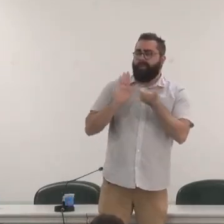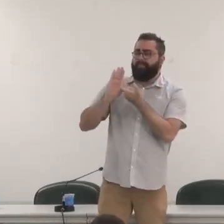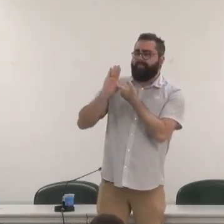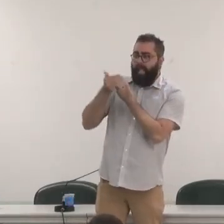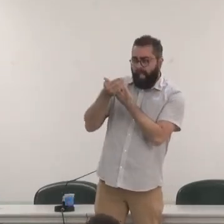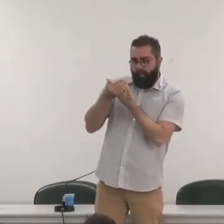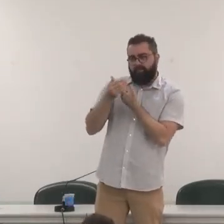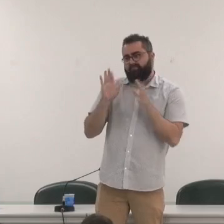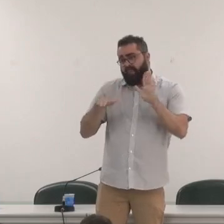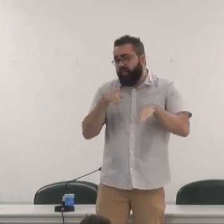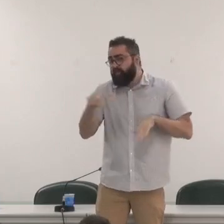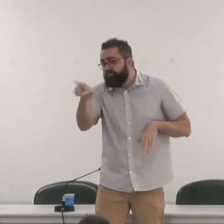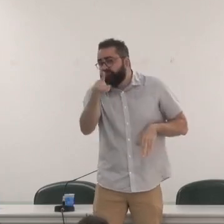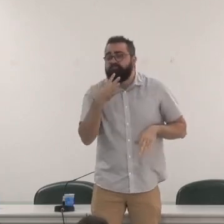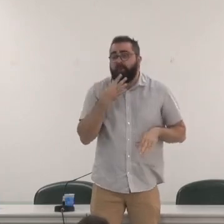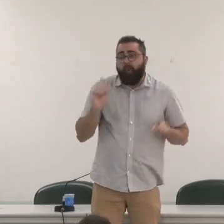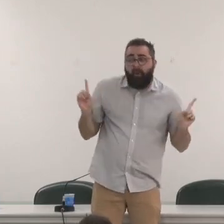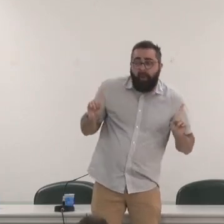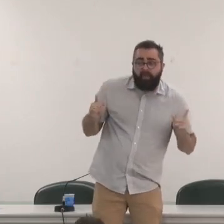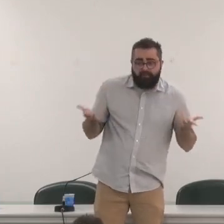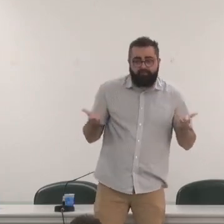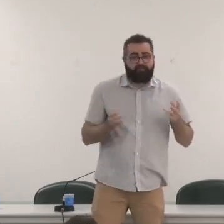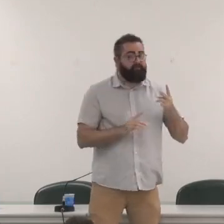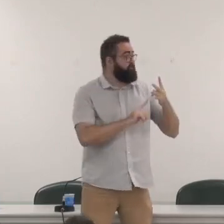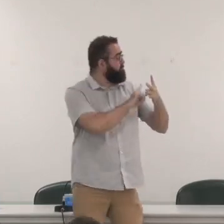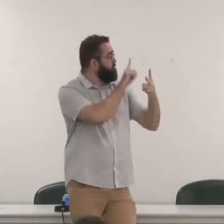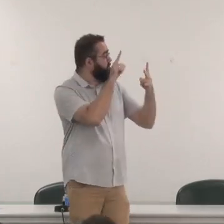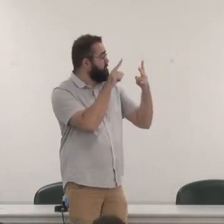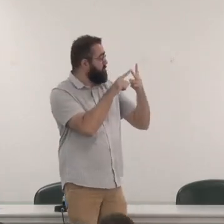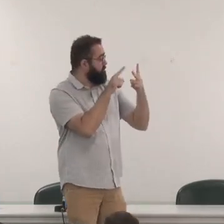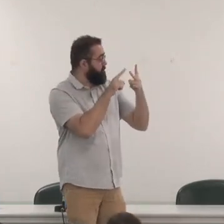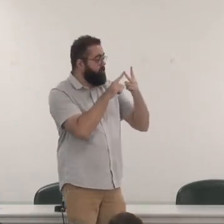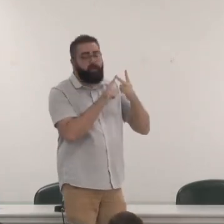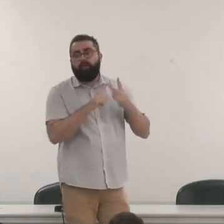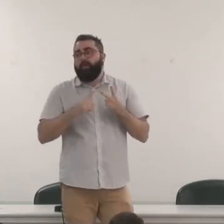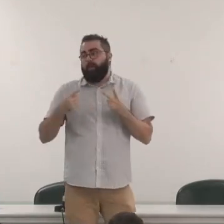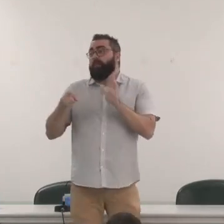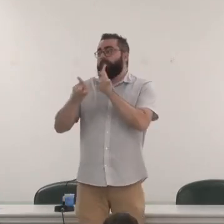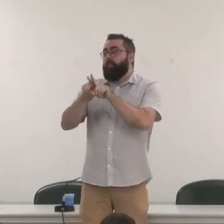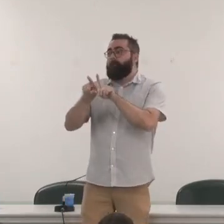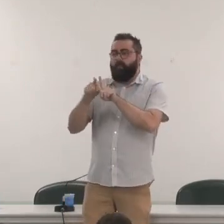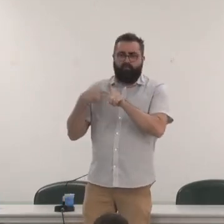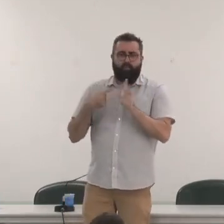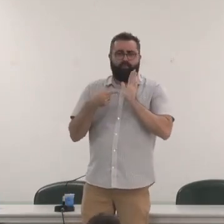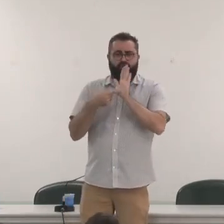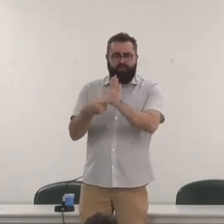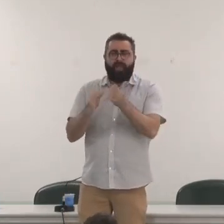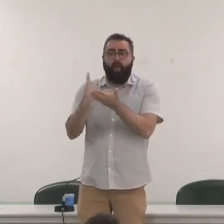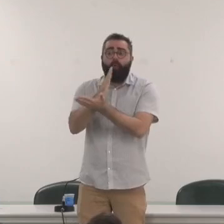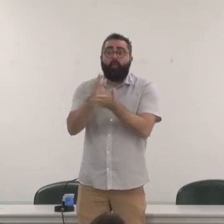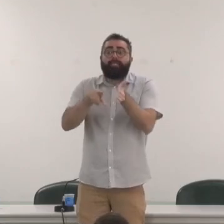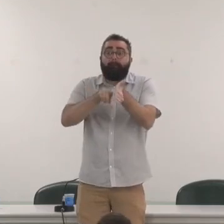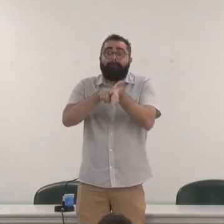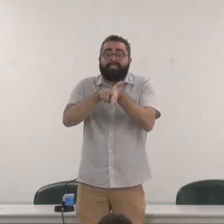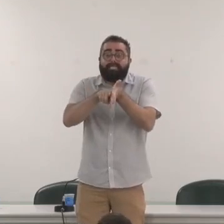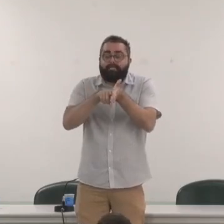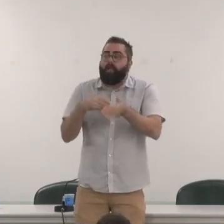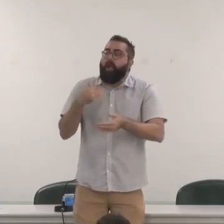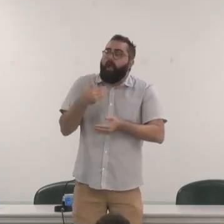conceitos o conceito de língua de sinais emergente, caso alguns ainda não o conheçam. Também eu vou apresentar as